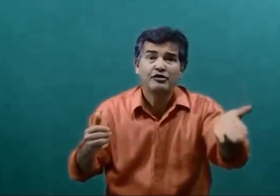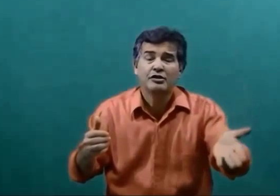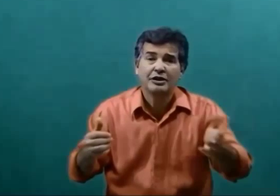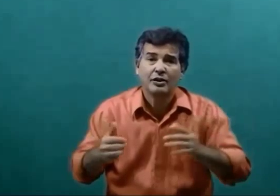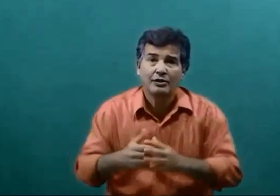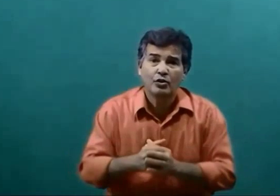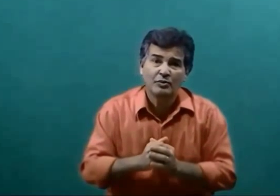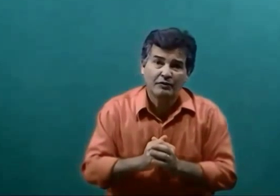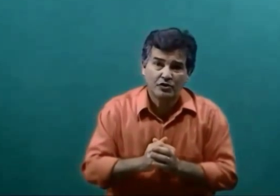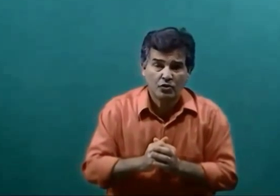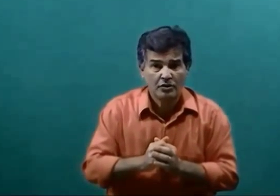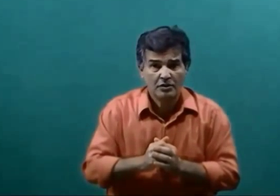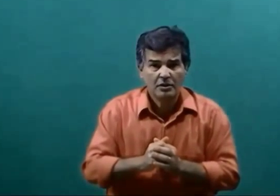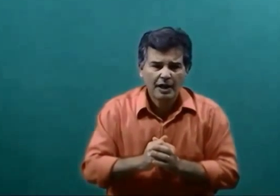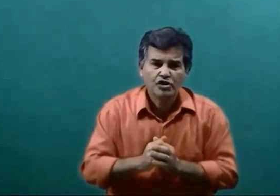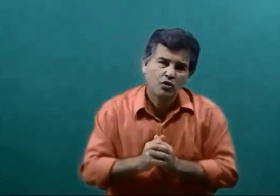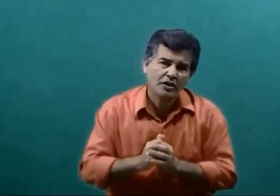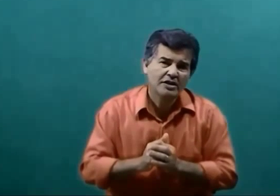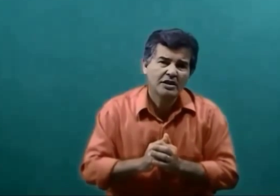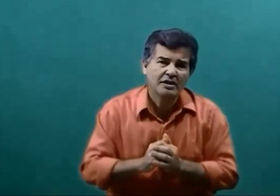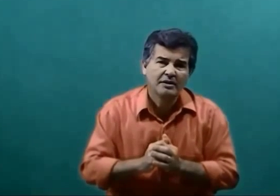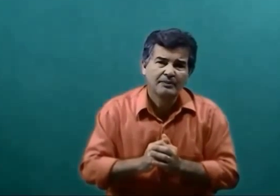função de educador, de professor? Questione sim.